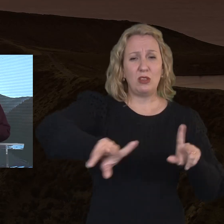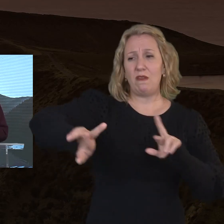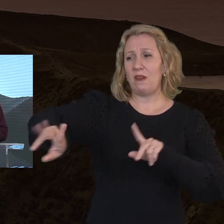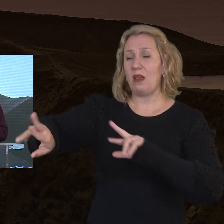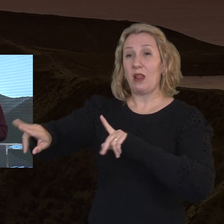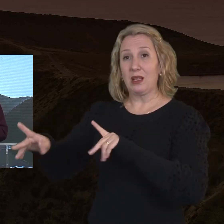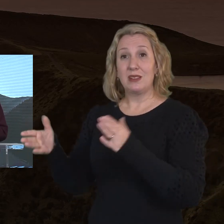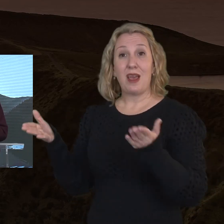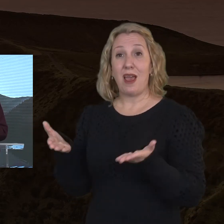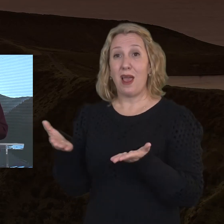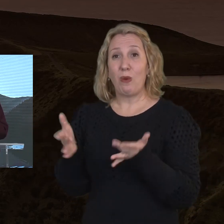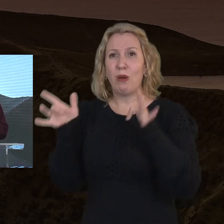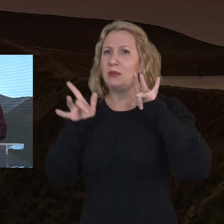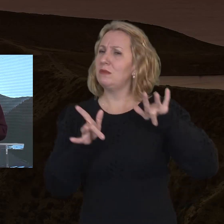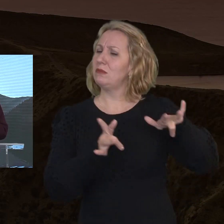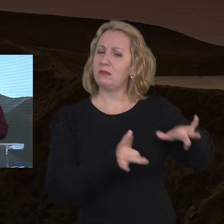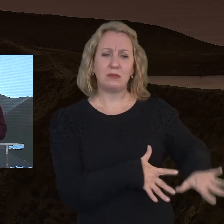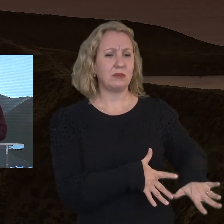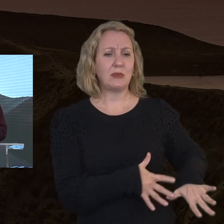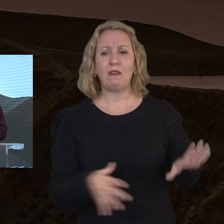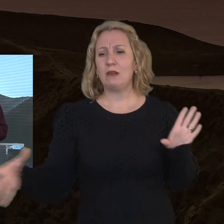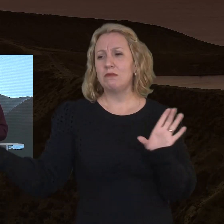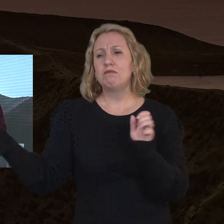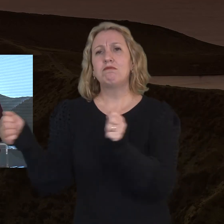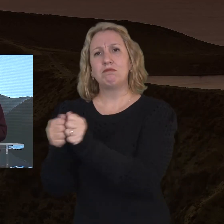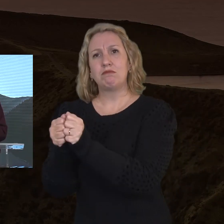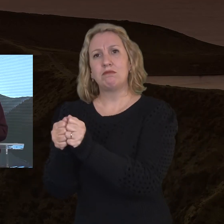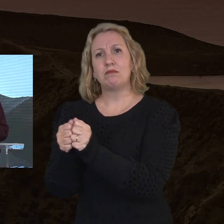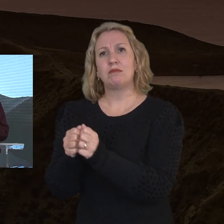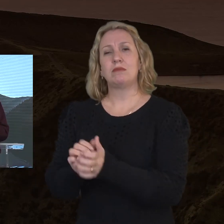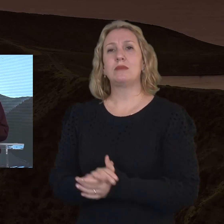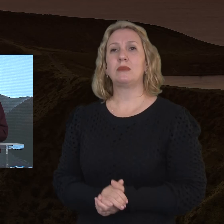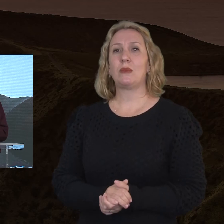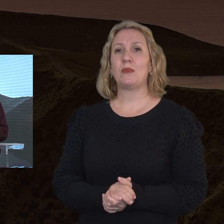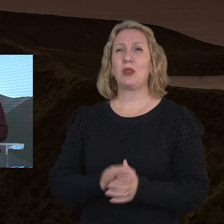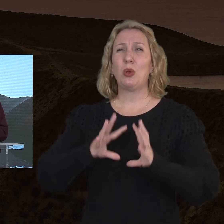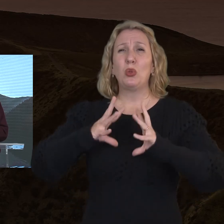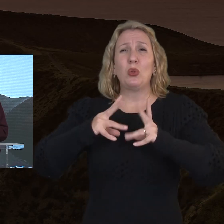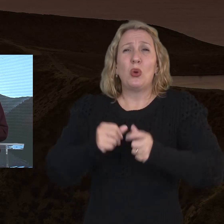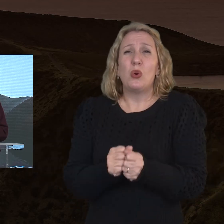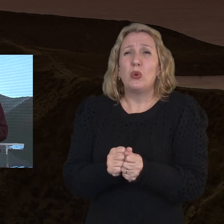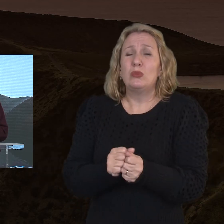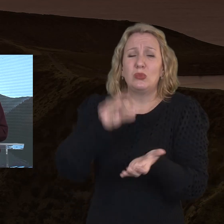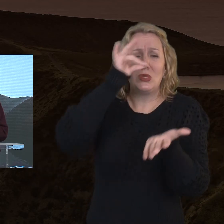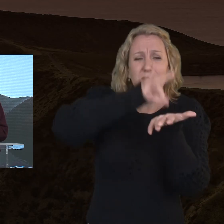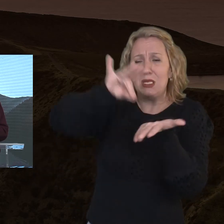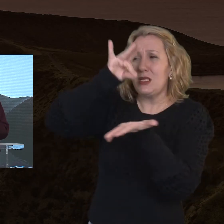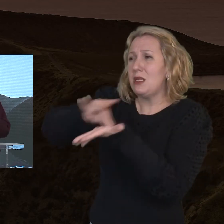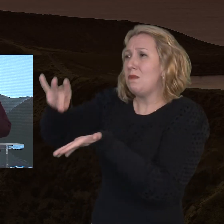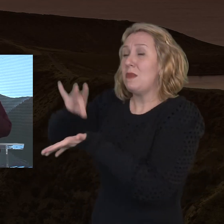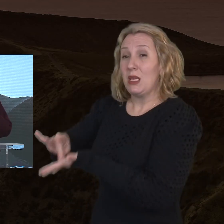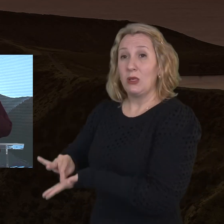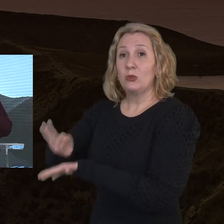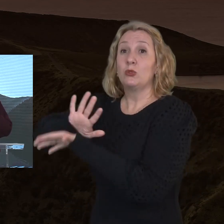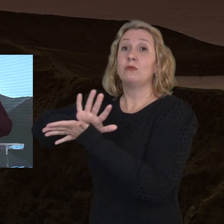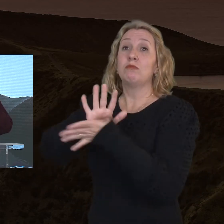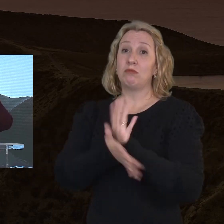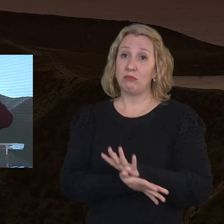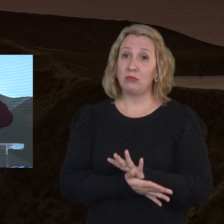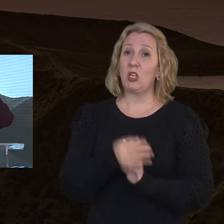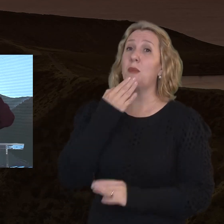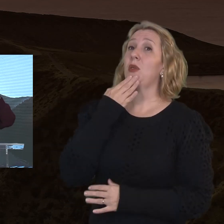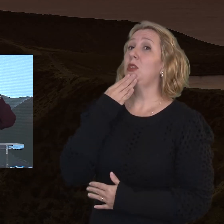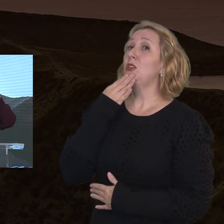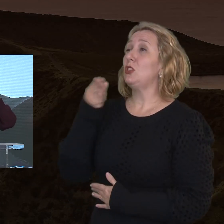barreira está unidos para acelerar esse processo derrotar todos adversários do senhor e pedir que nos guarde